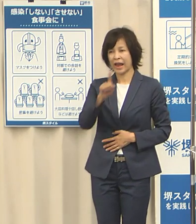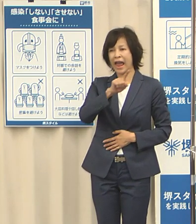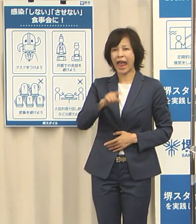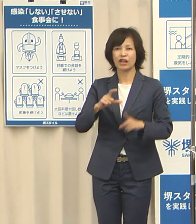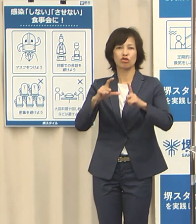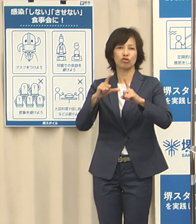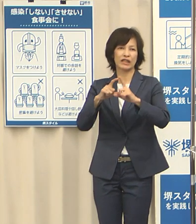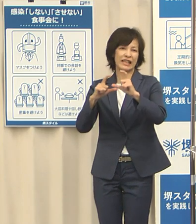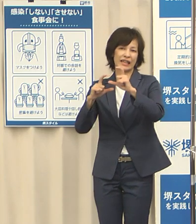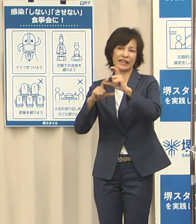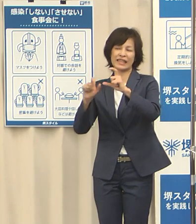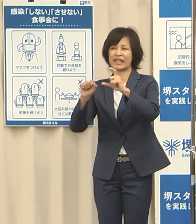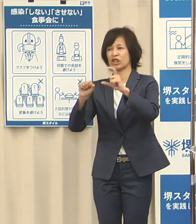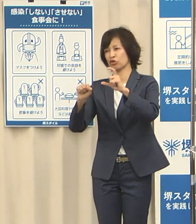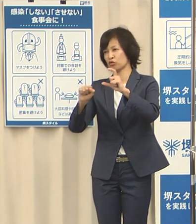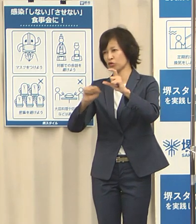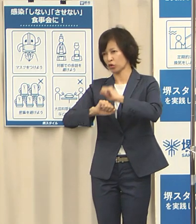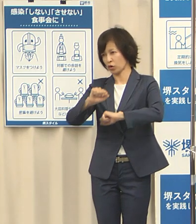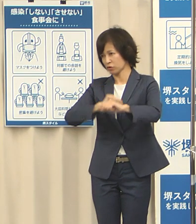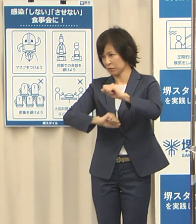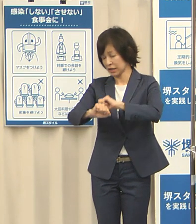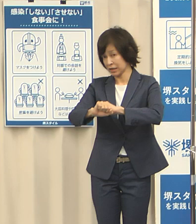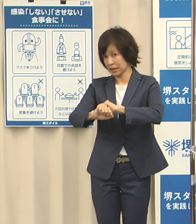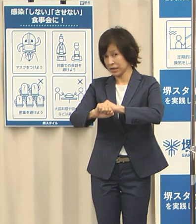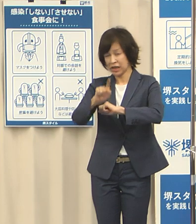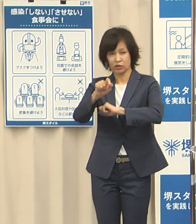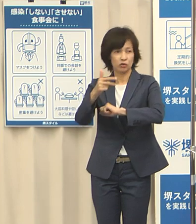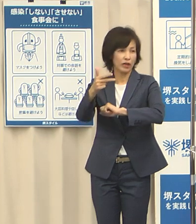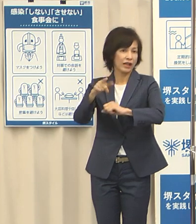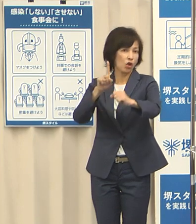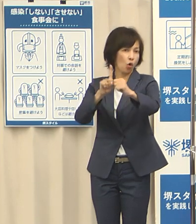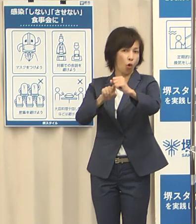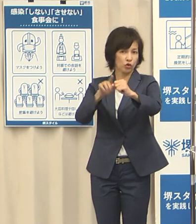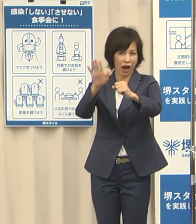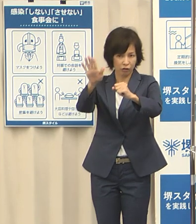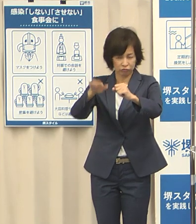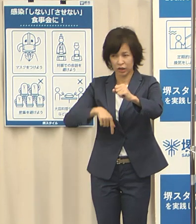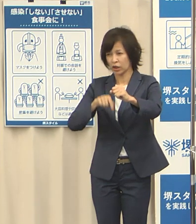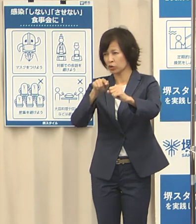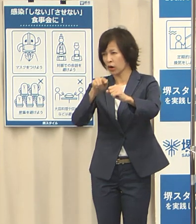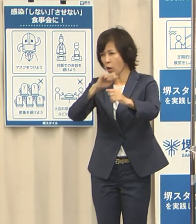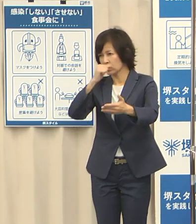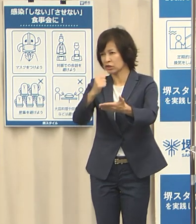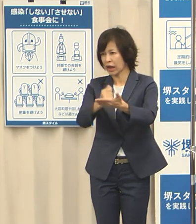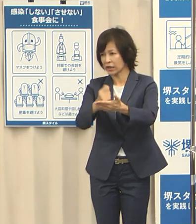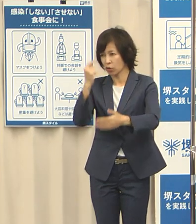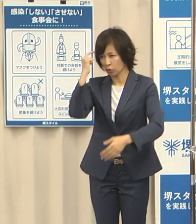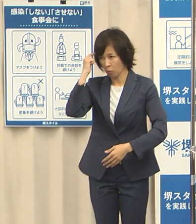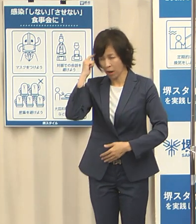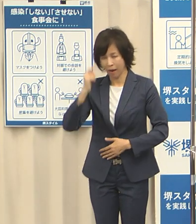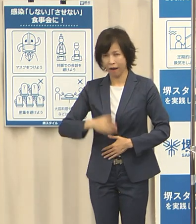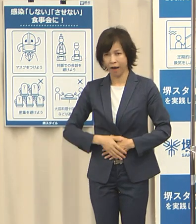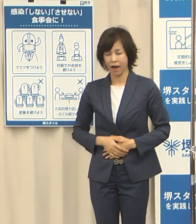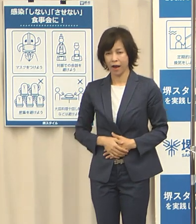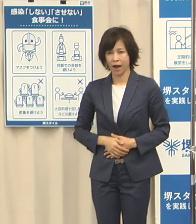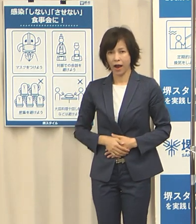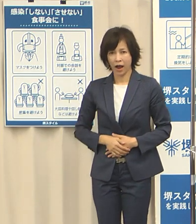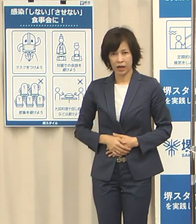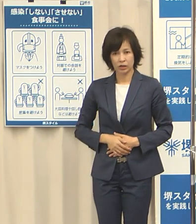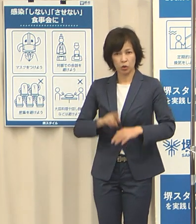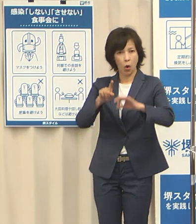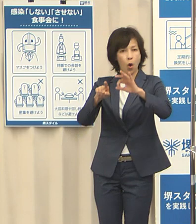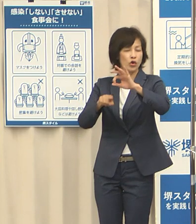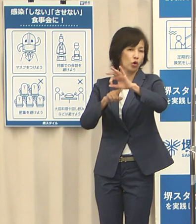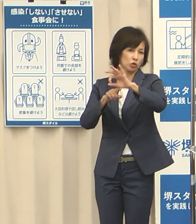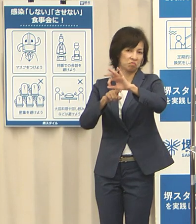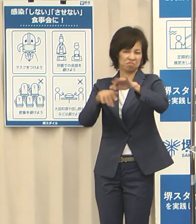があります。で、 SDGs の17のゴールがありますが、まさにそれを実現しようと思えば局の縦割